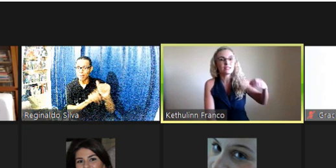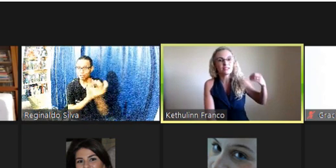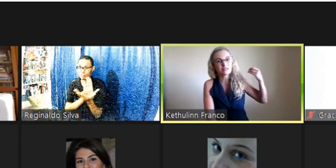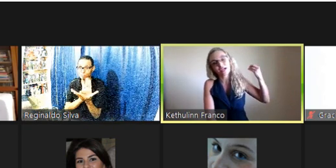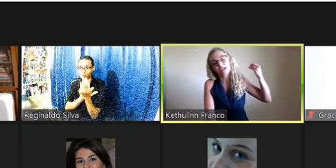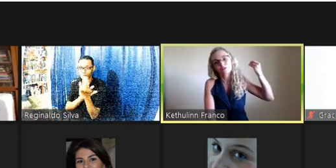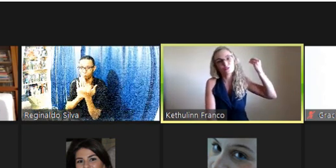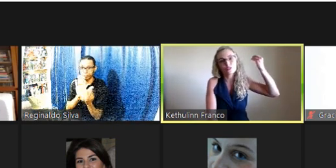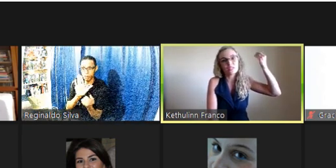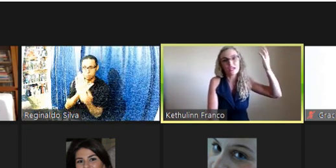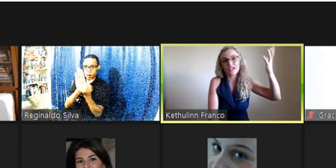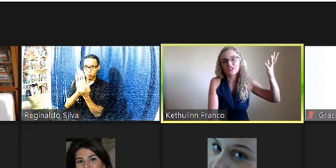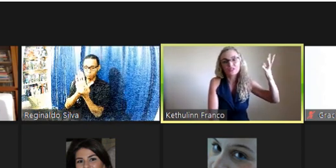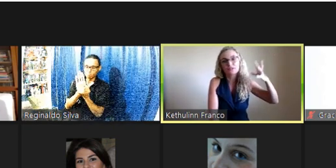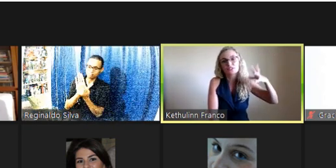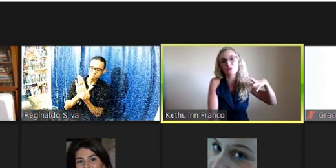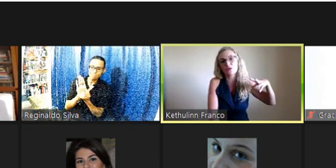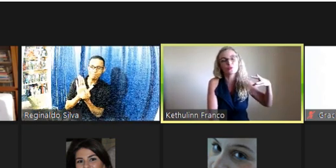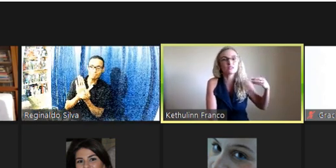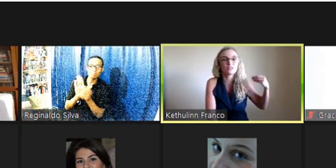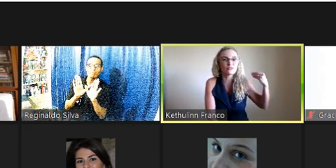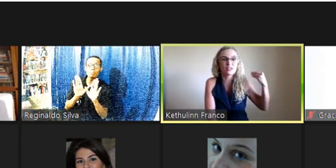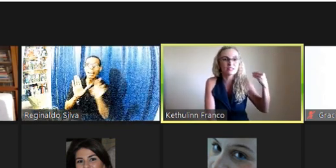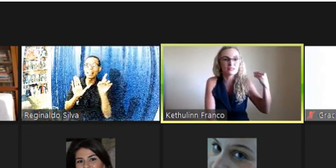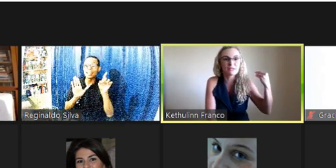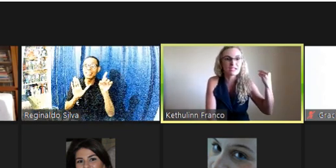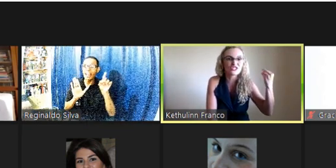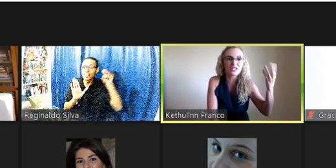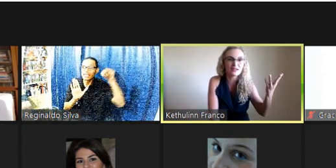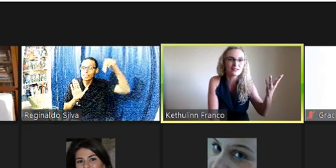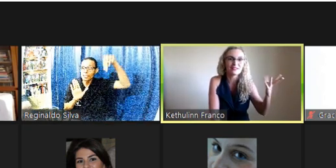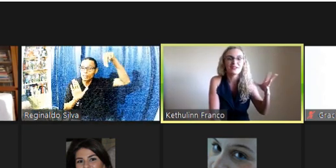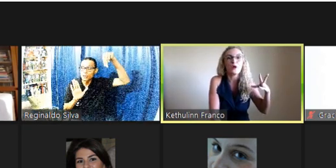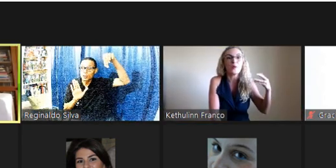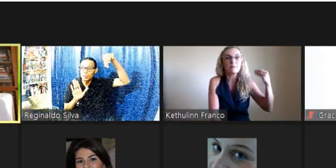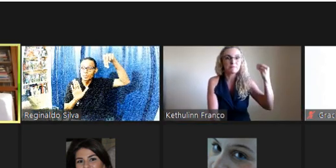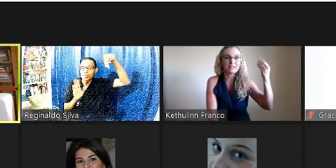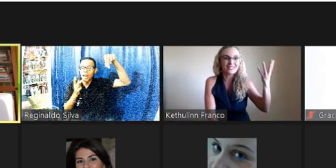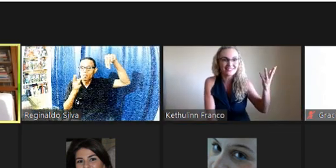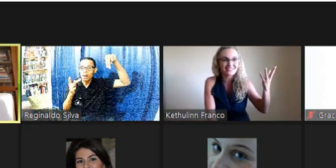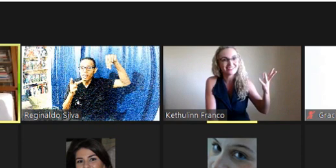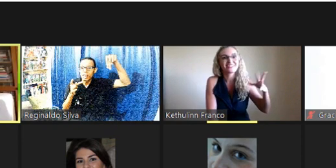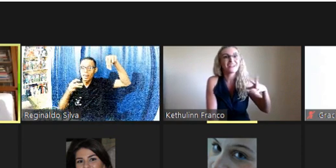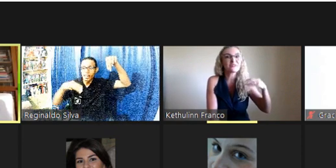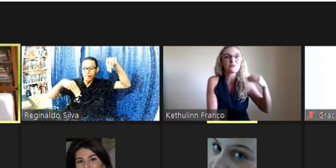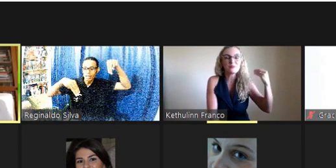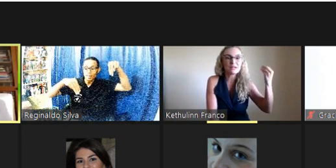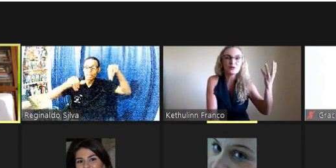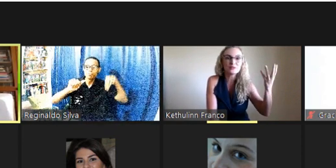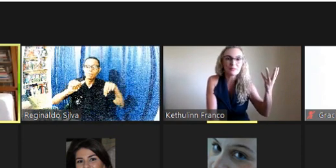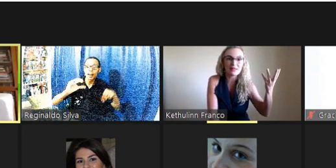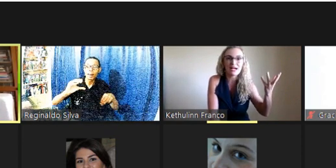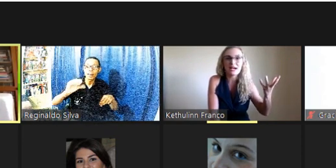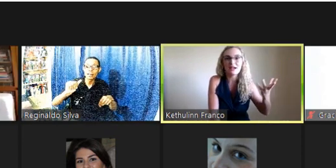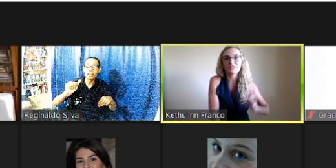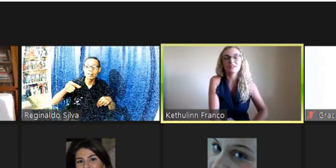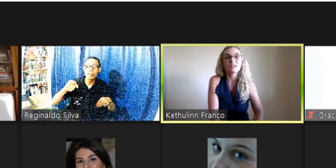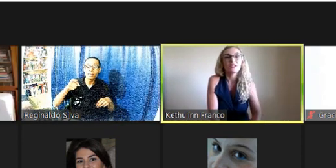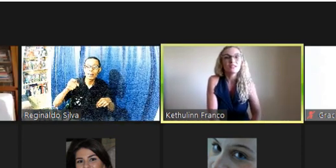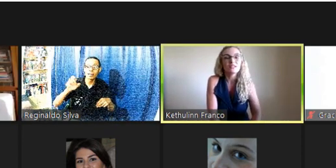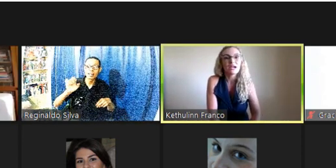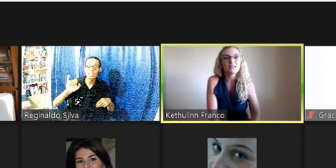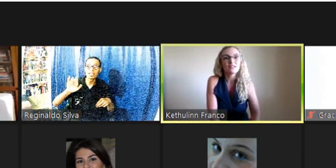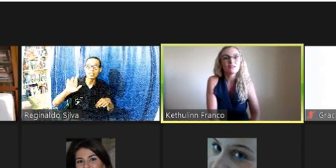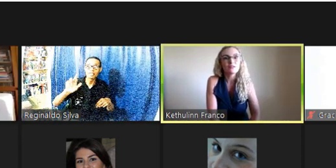aí lá no Nordeste a pessoa usa talvez macaxeira, ou aipim, né, uma outra palavra,